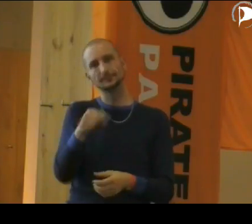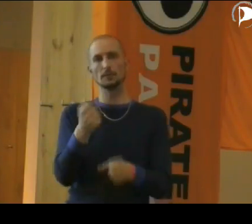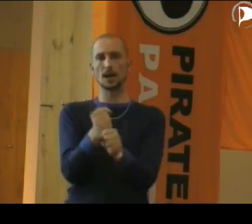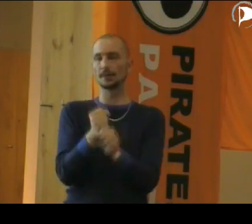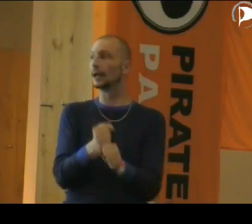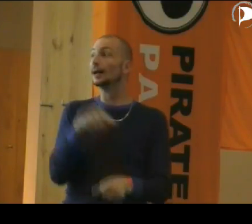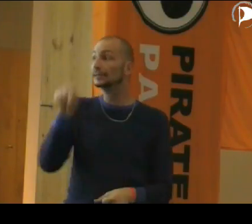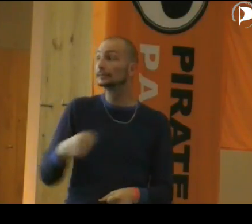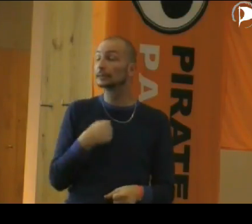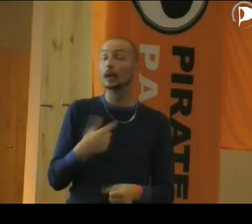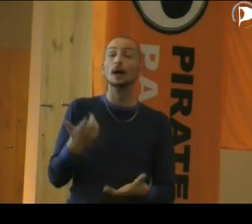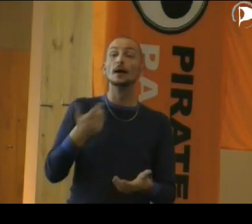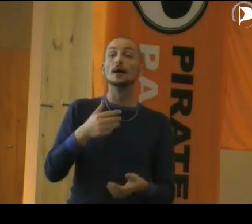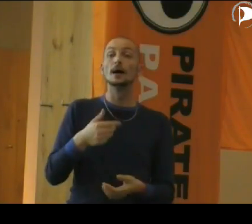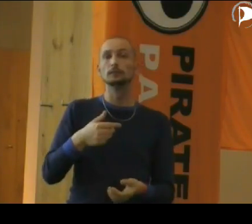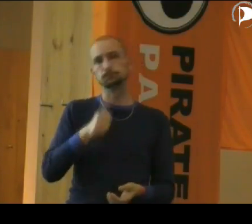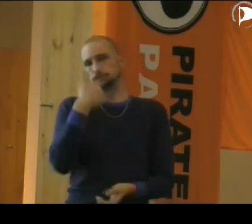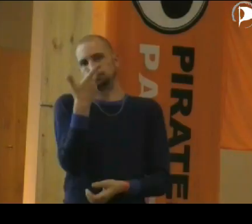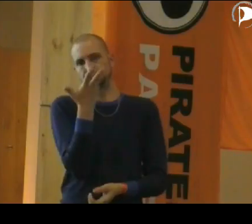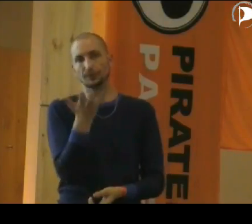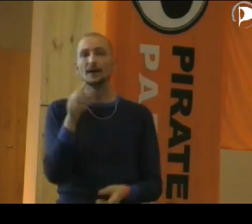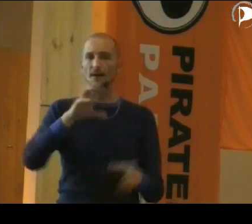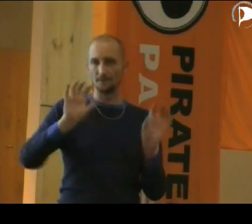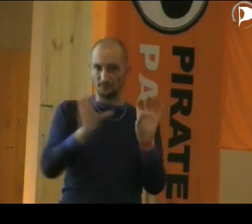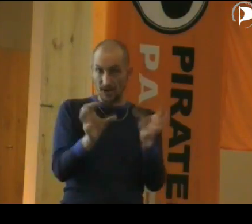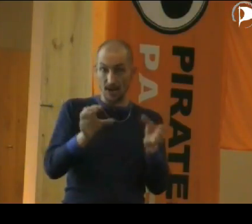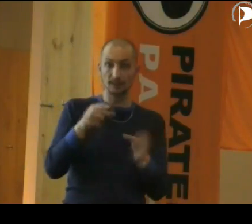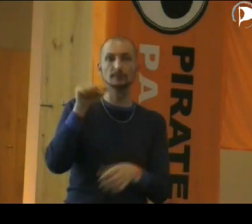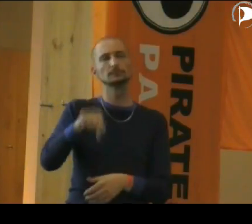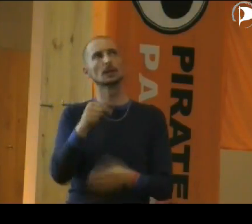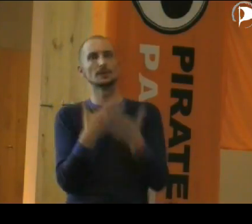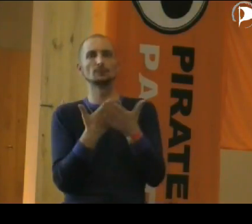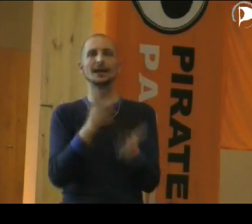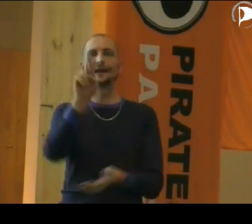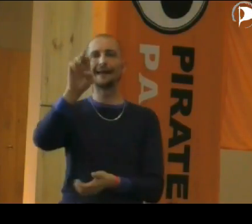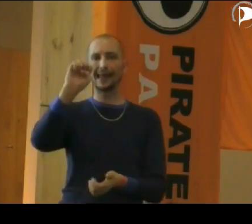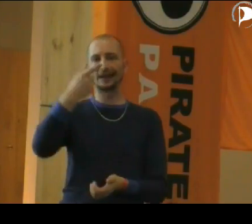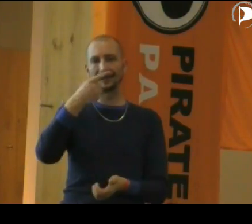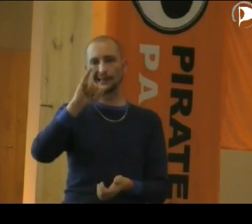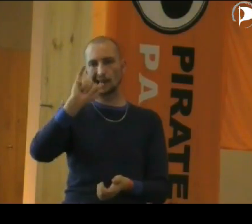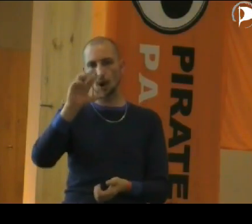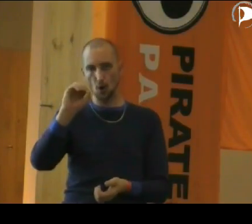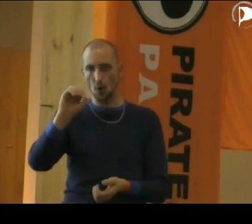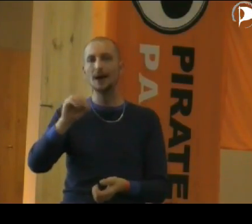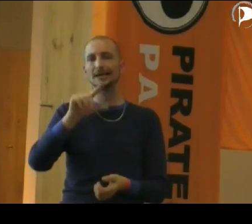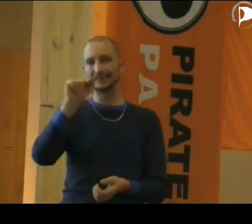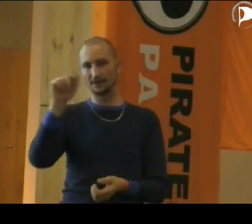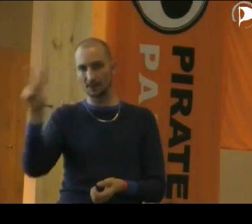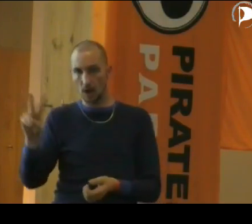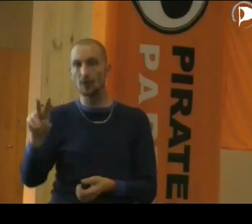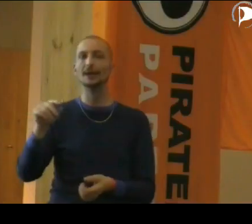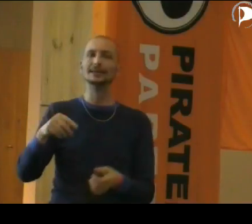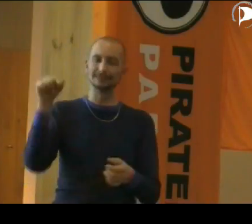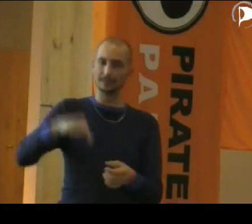schon mehrfach geschossen und daraufhin haben die piraten im namen der